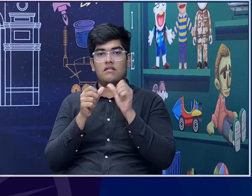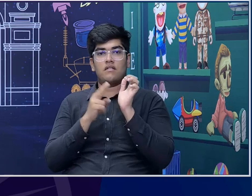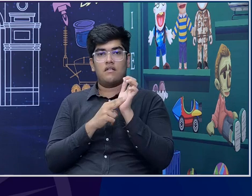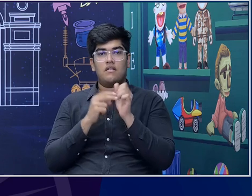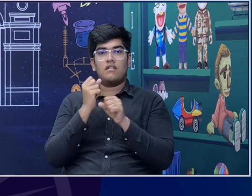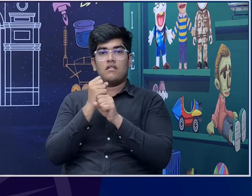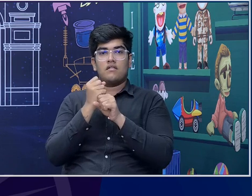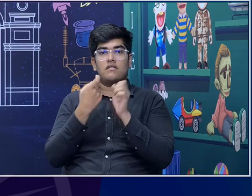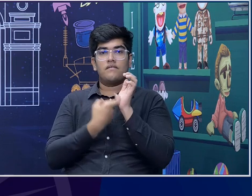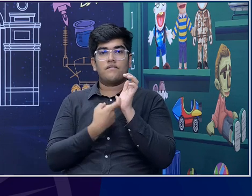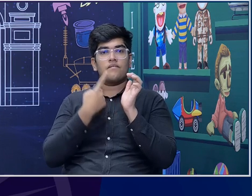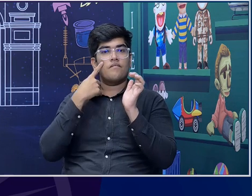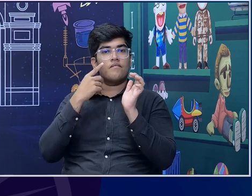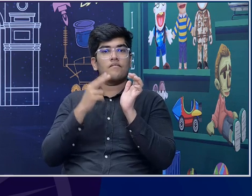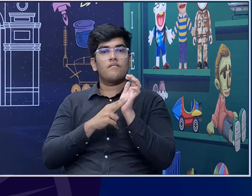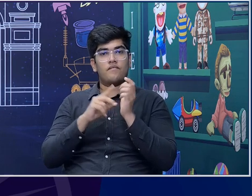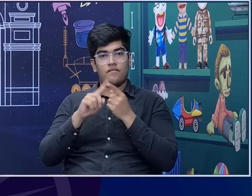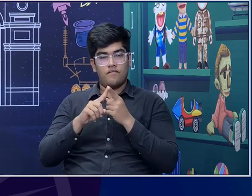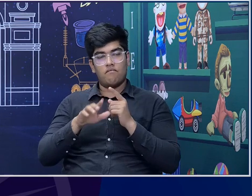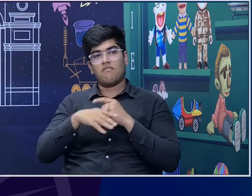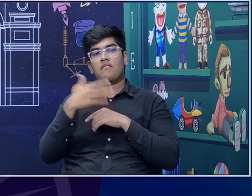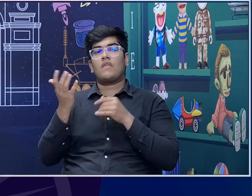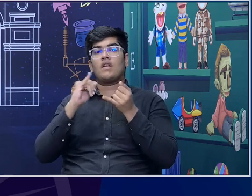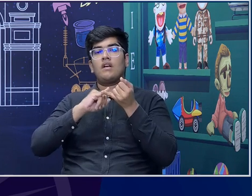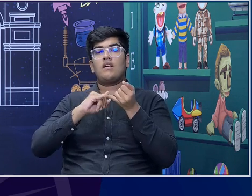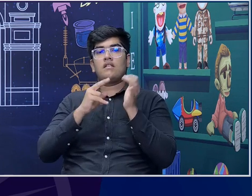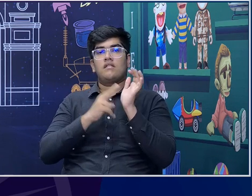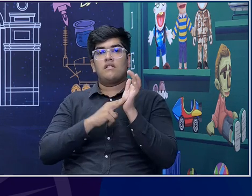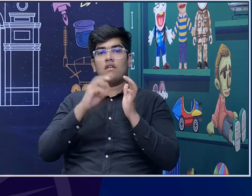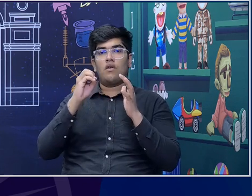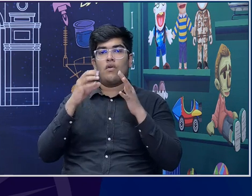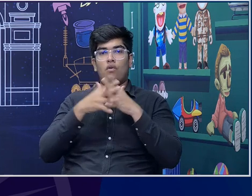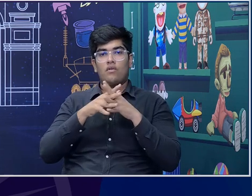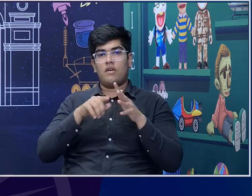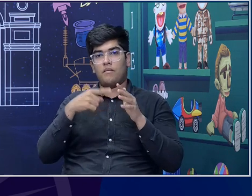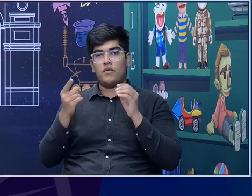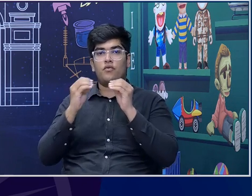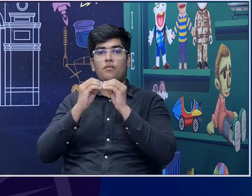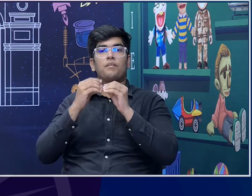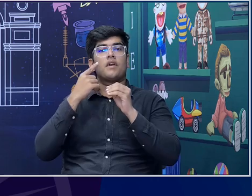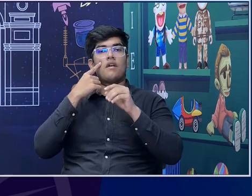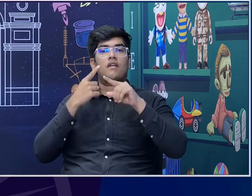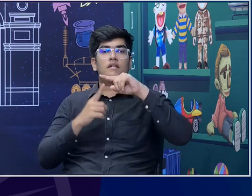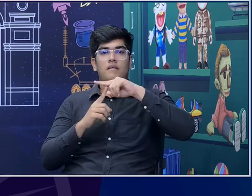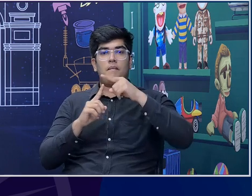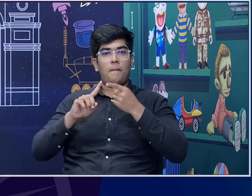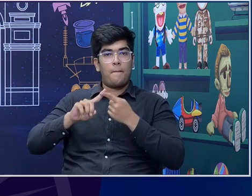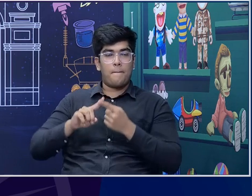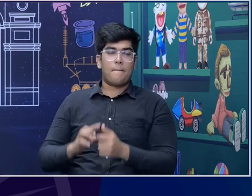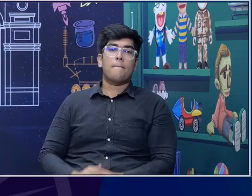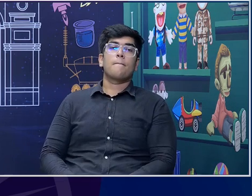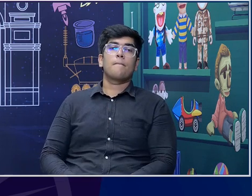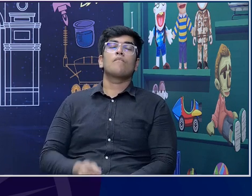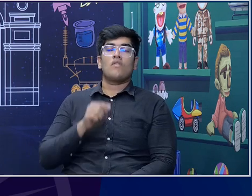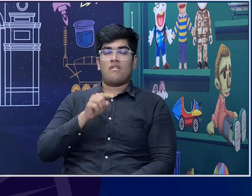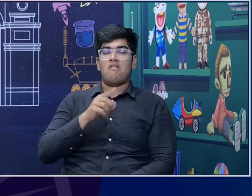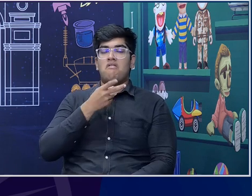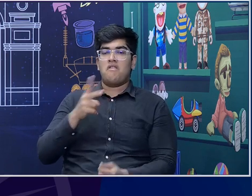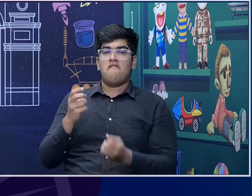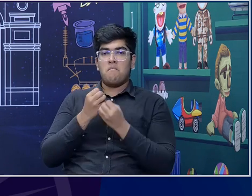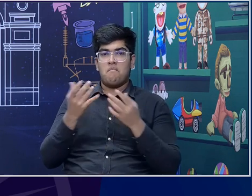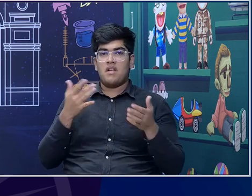जो इस तरीकी की परेशानिया होंगी तो फिर वो डाक बाटनी कैसे जाएंगी तो उन्हें इन सब चीजों का भी मुकाबला करते